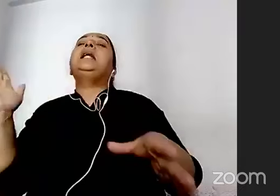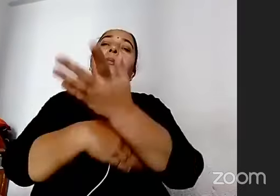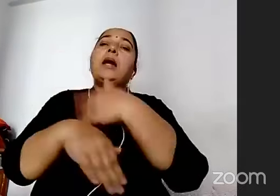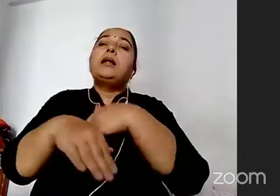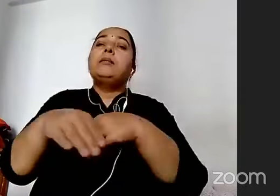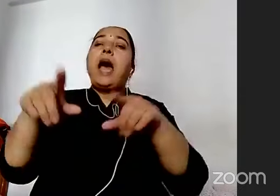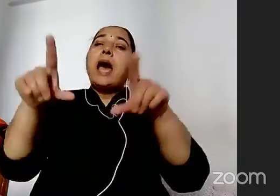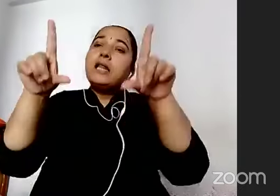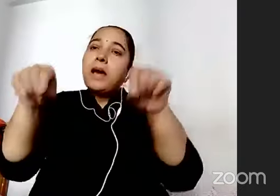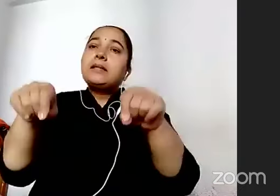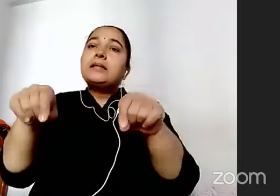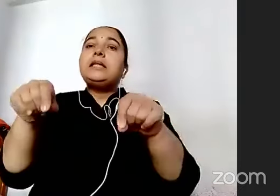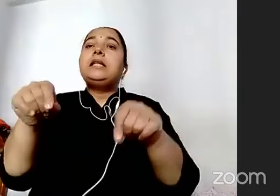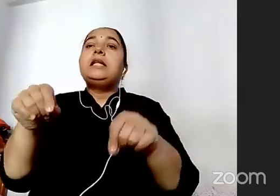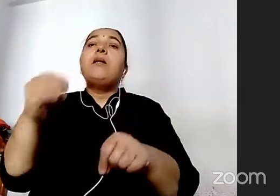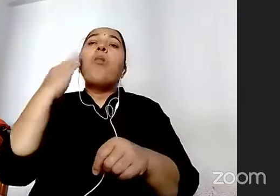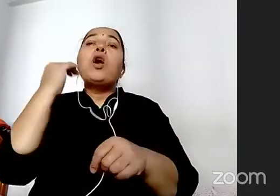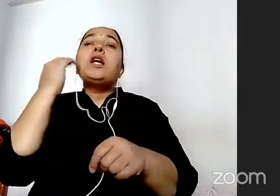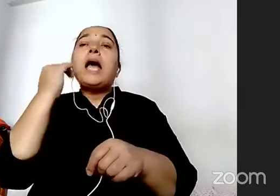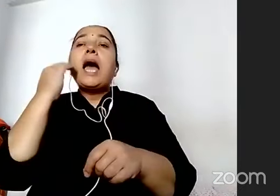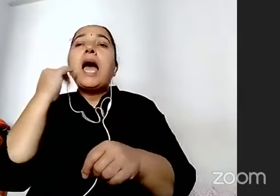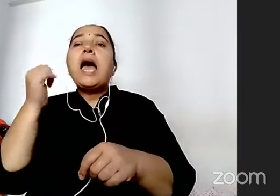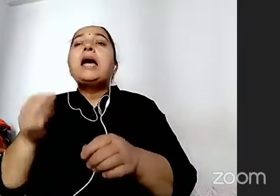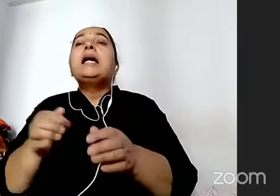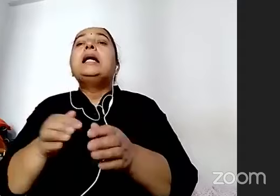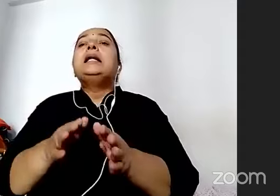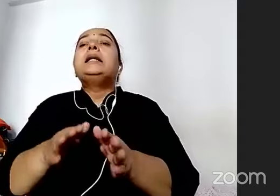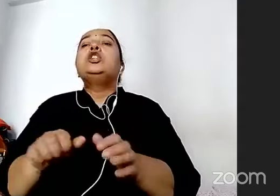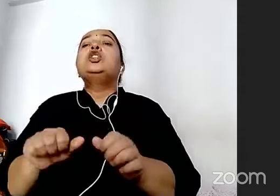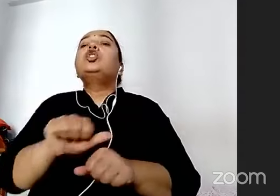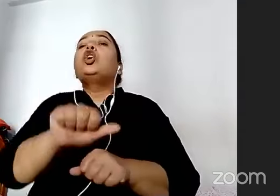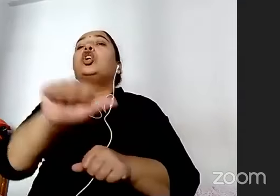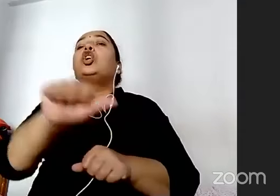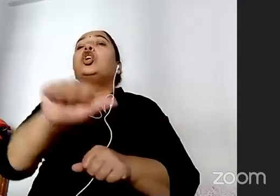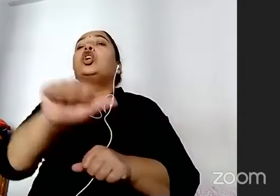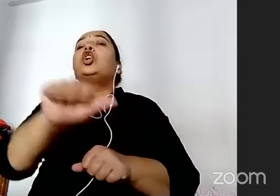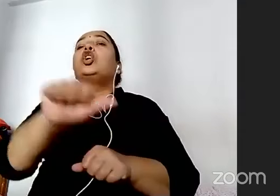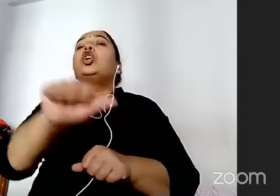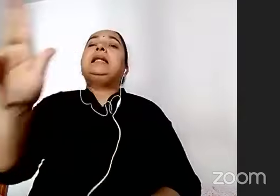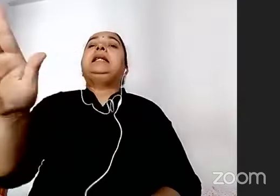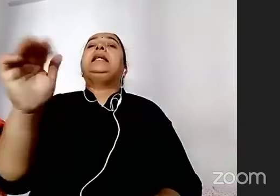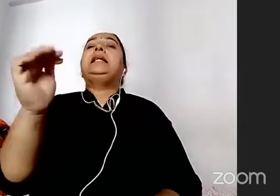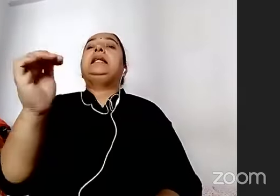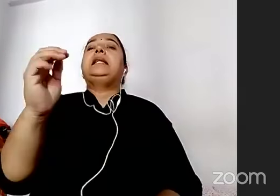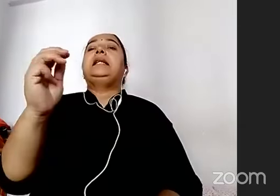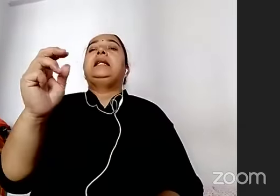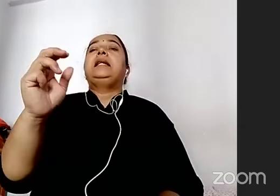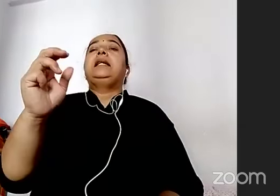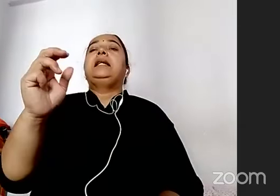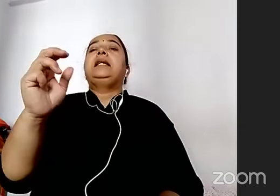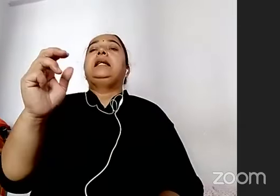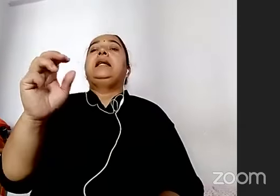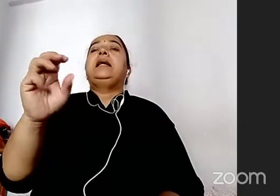यो नेरेटिभलाई डिफाइन गर्नुभयो भन्नुभयो भने चाहिँ म फेरि चाहिँ तपाईँको अगाडि इन्टरनेटको कुरा आउँछु।